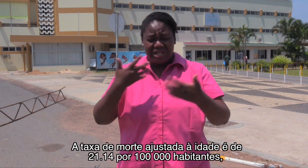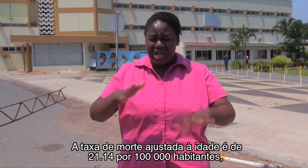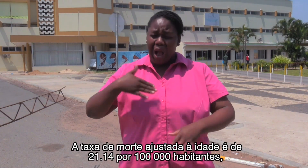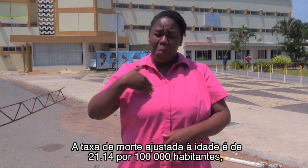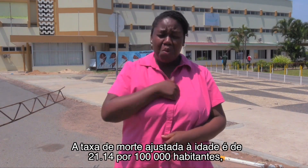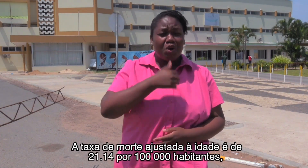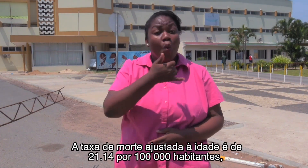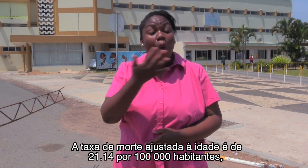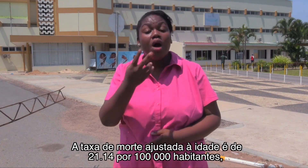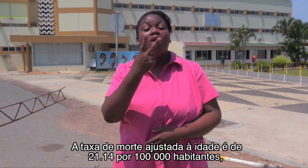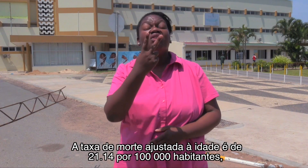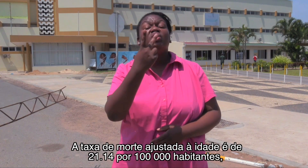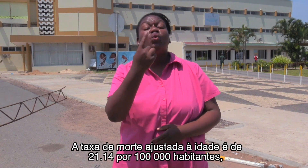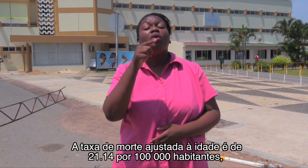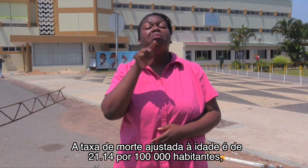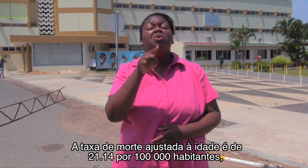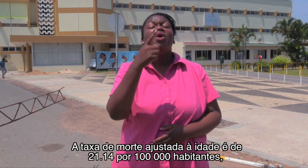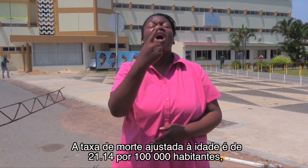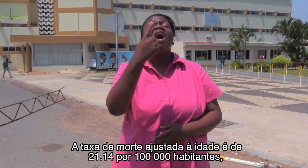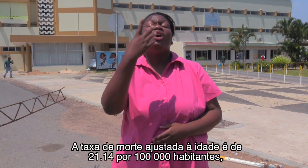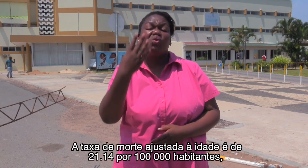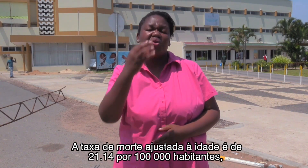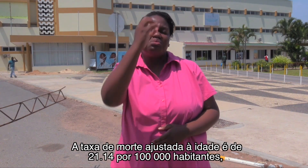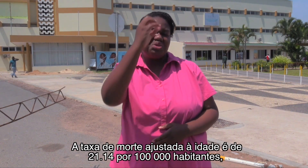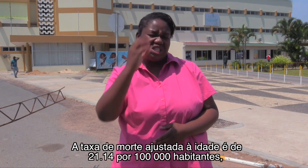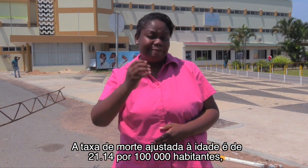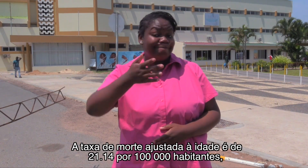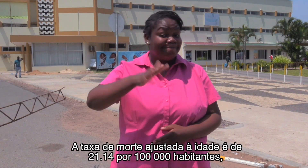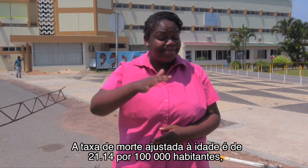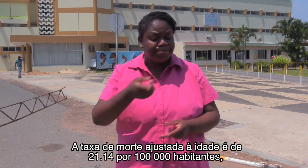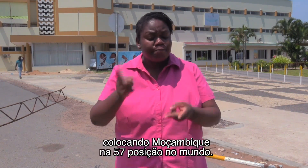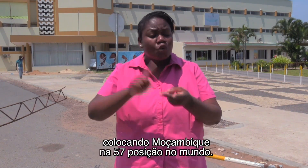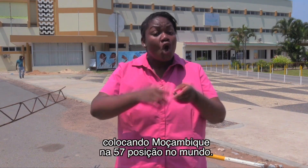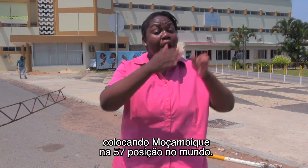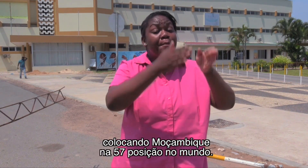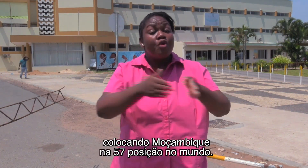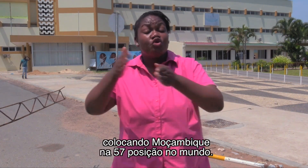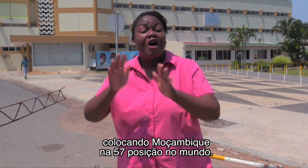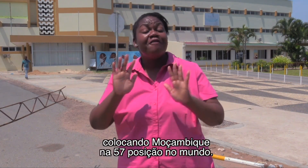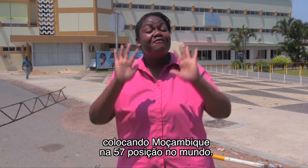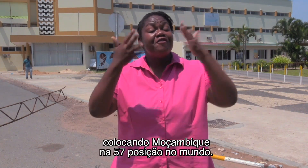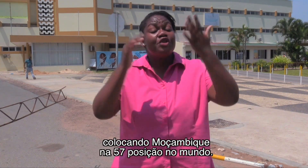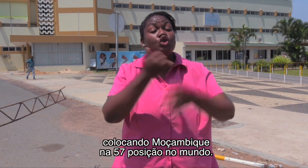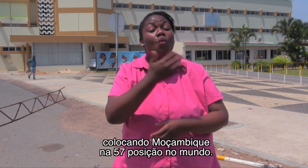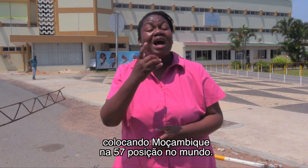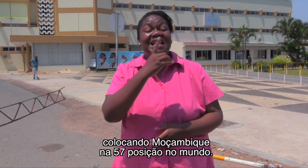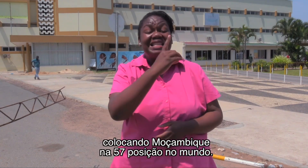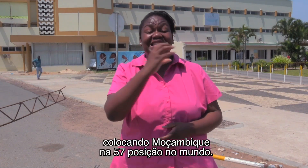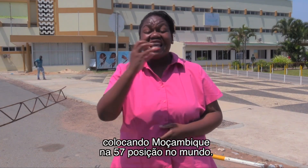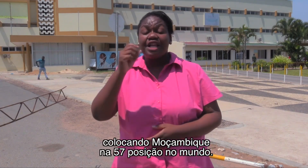morte ajustada à idade é de 21,14 por 100 mil habitantes, colocando Moçambique na 57ª posição